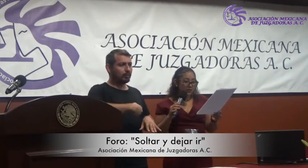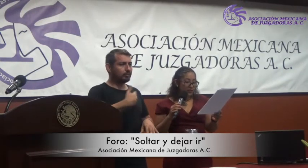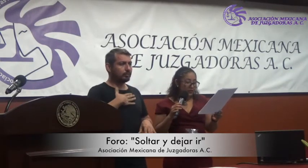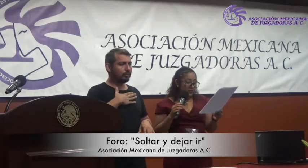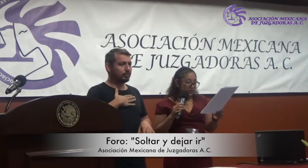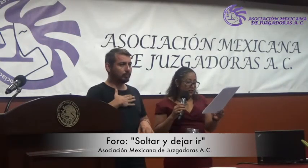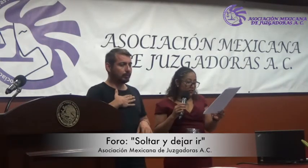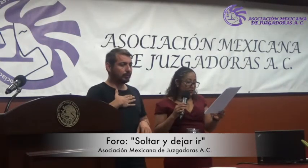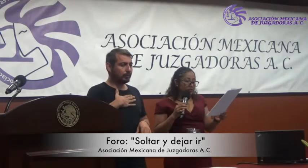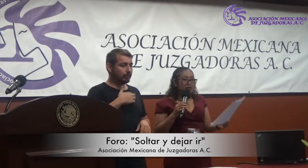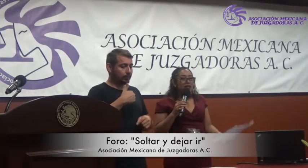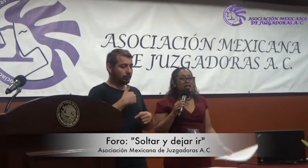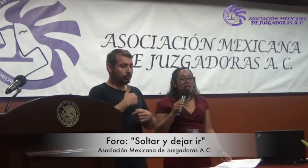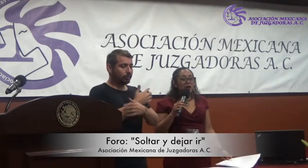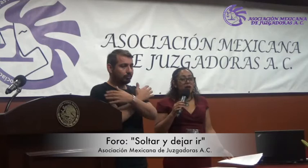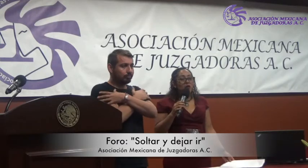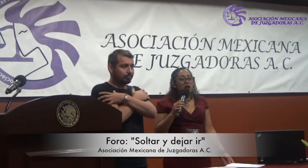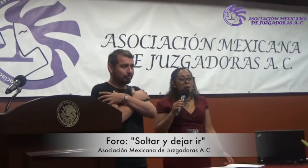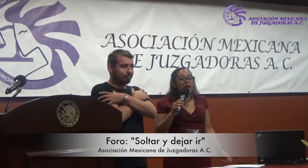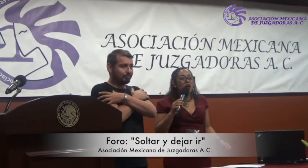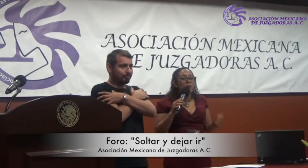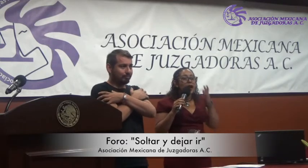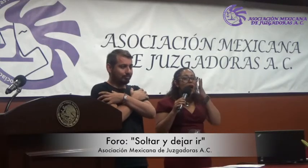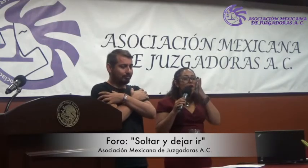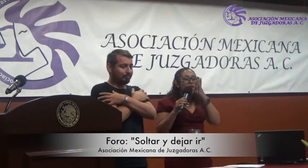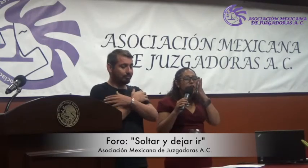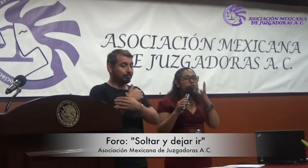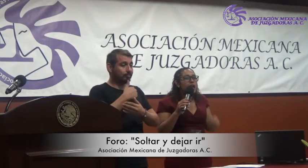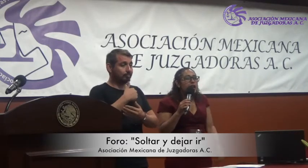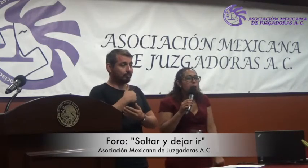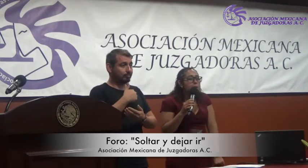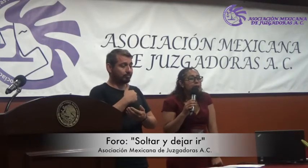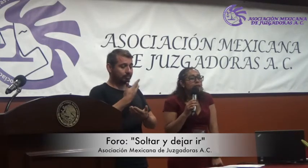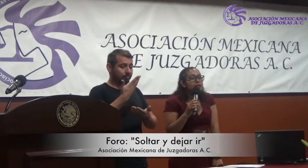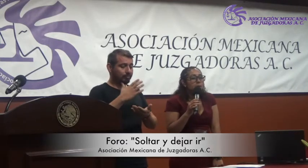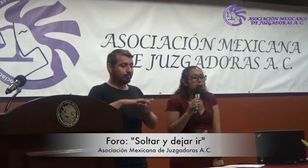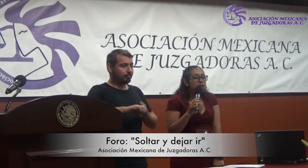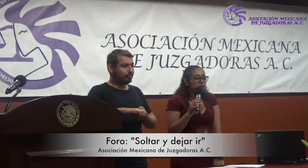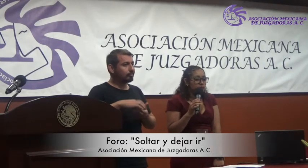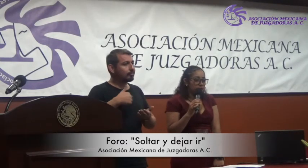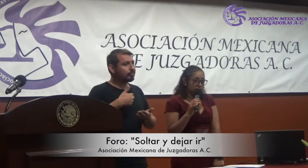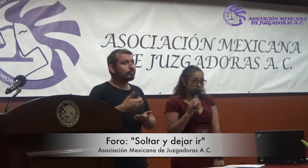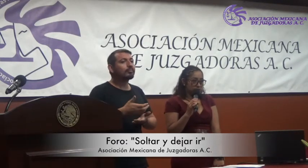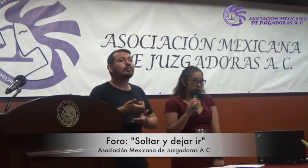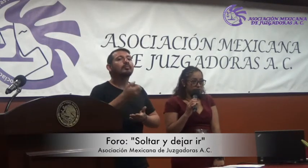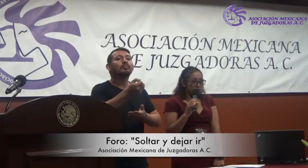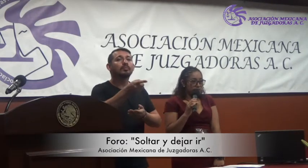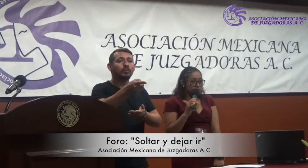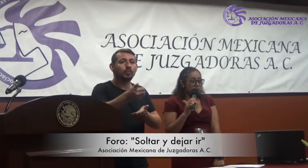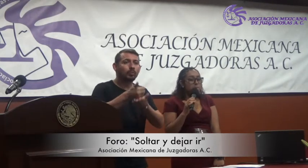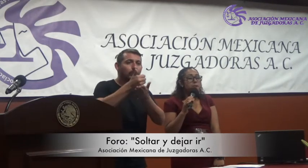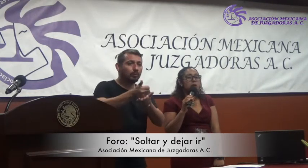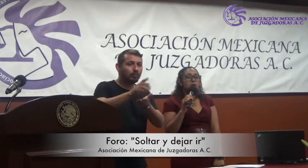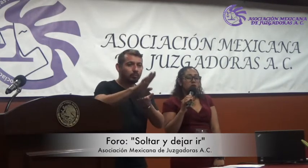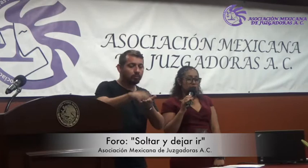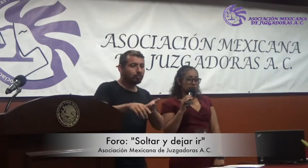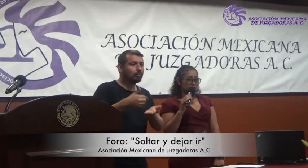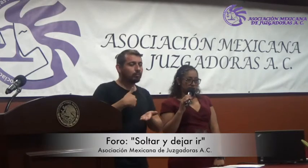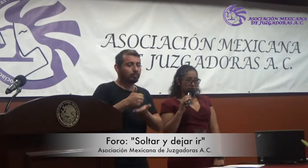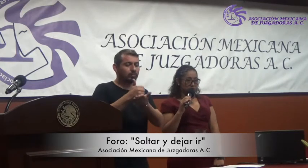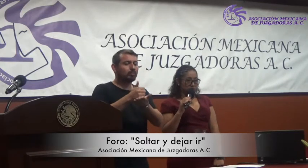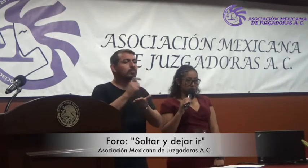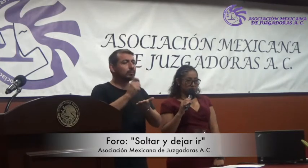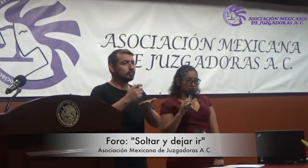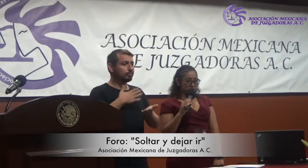mismo y darme una mano para afrontar la pérdida más fuerte, mi